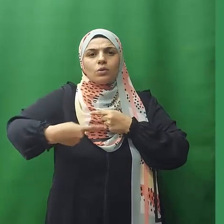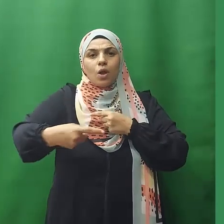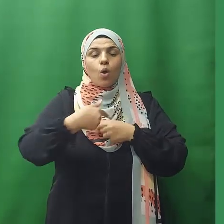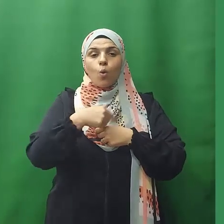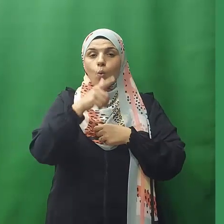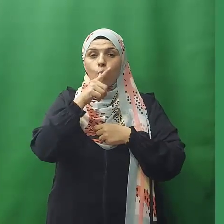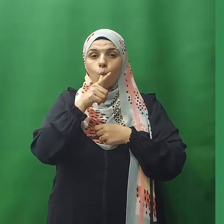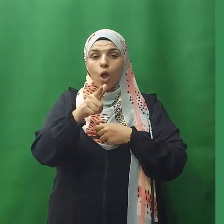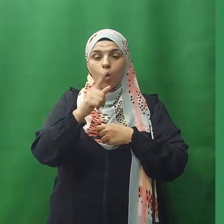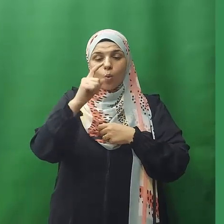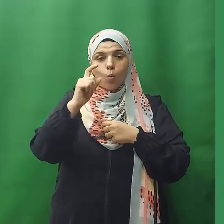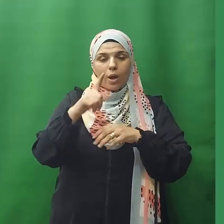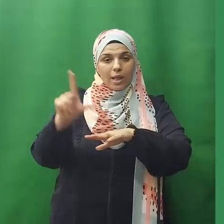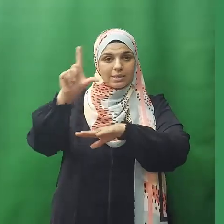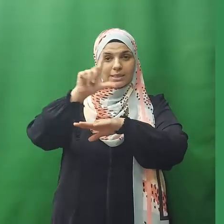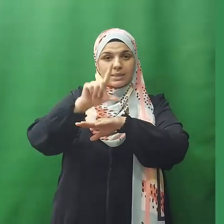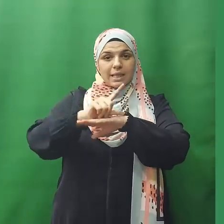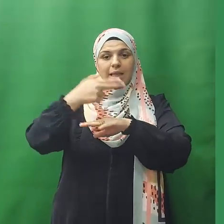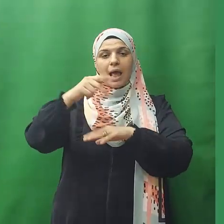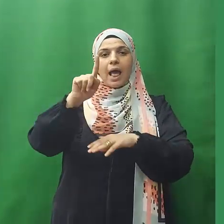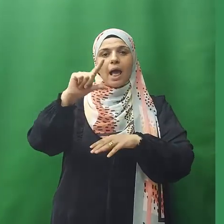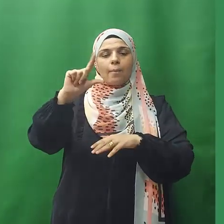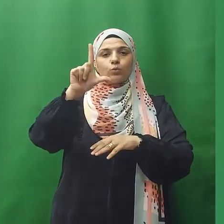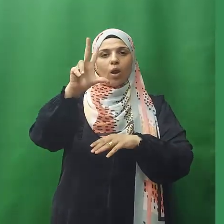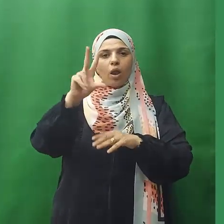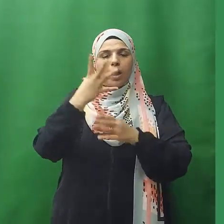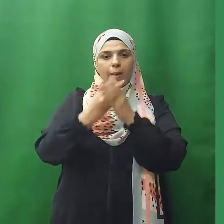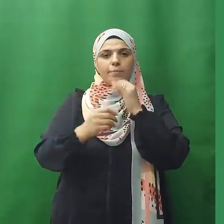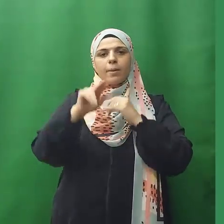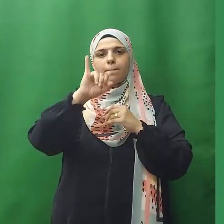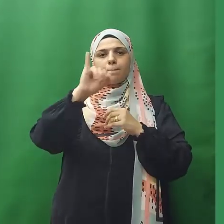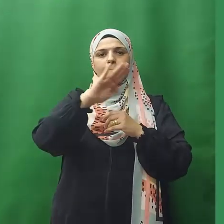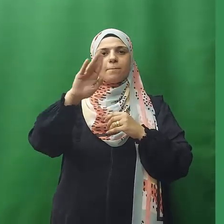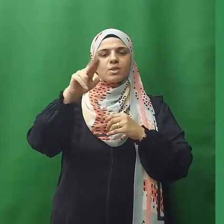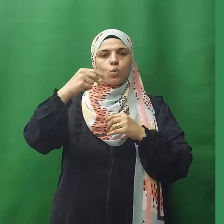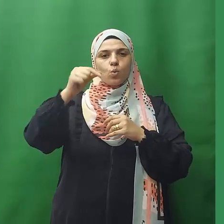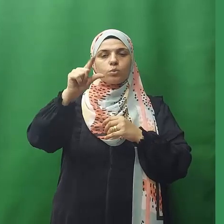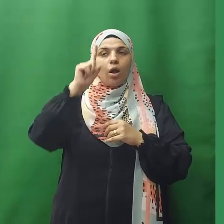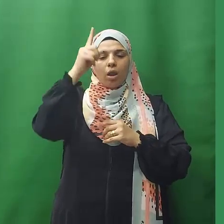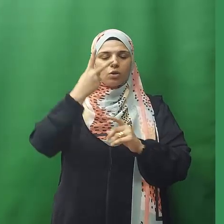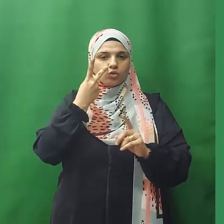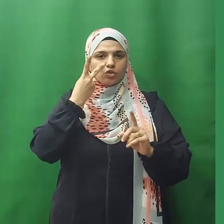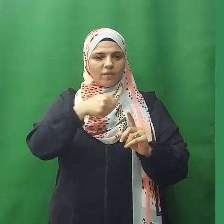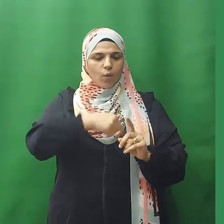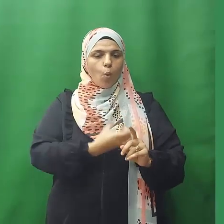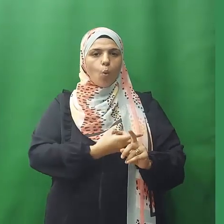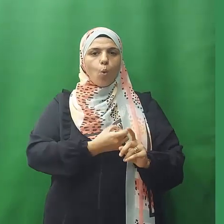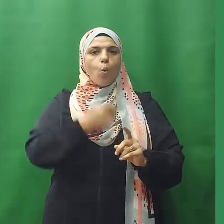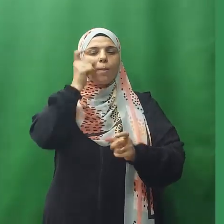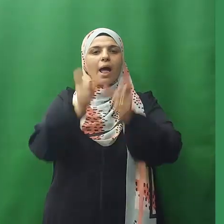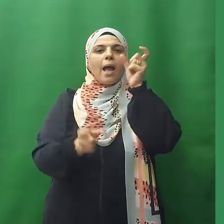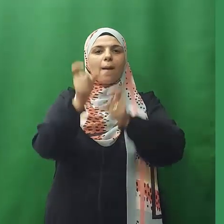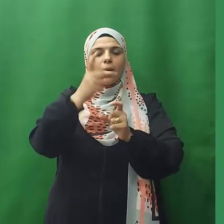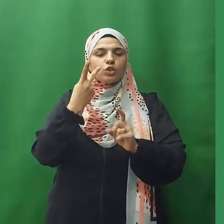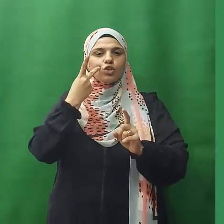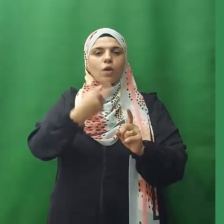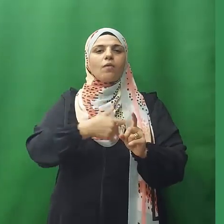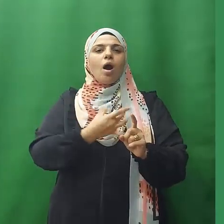عبد الله بن مسعود رضي الله عنه ان الله نظر في قلوب العباد فوجد قلب محمد صلى الله عليه